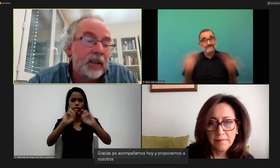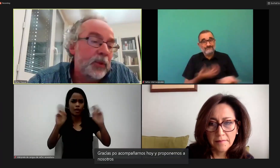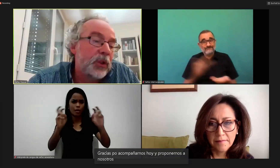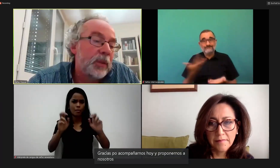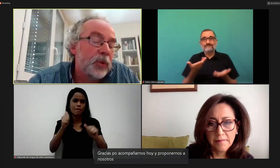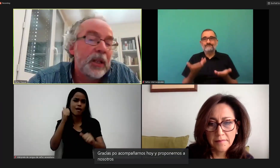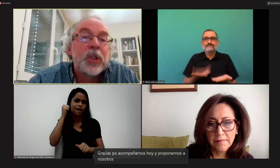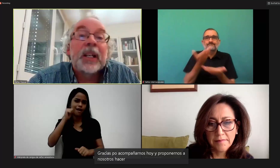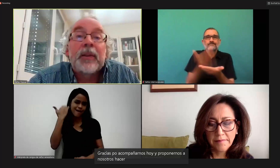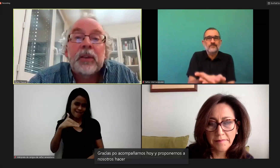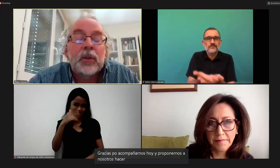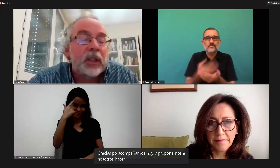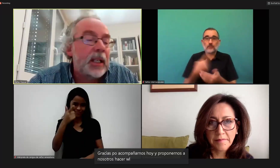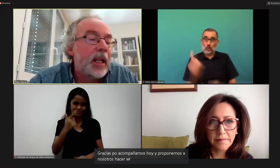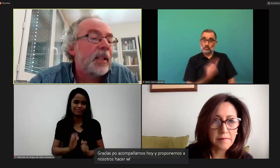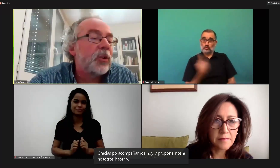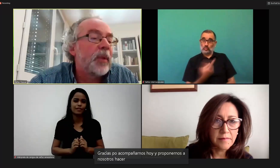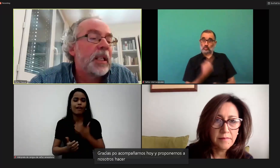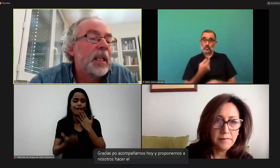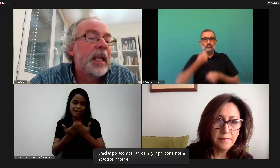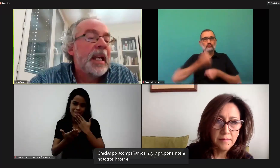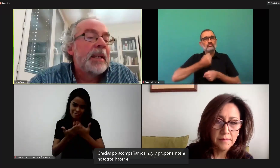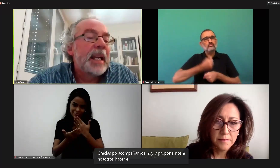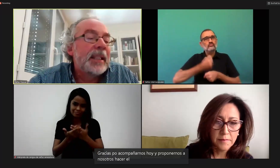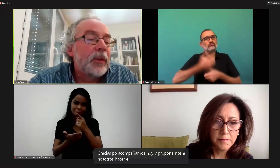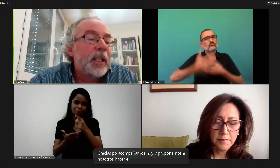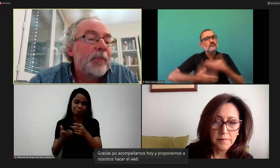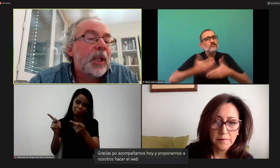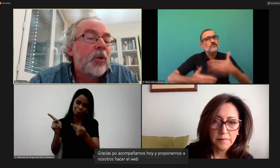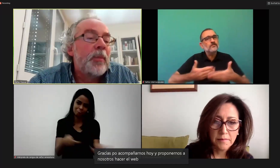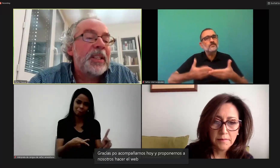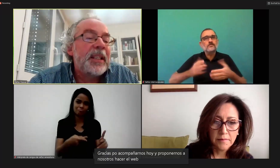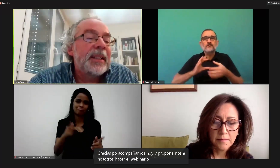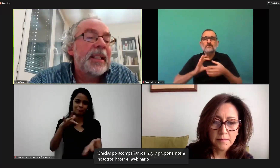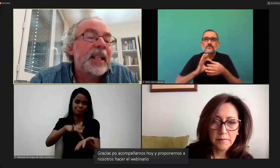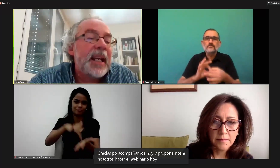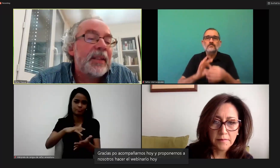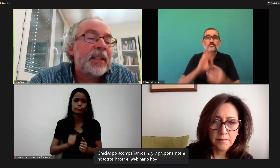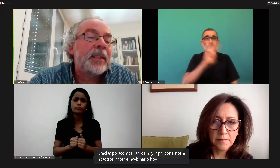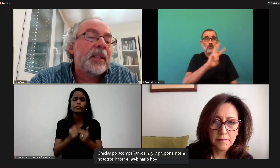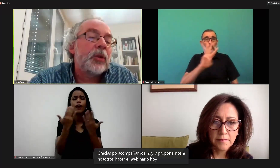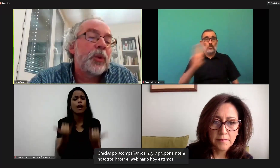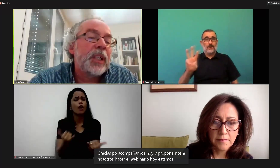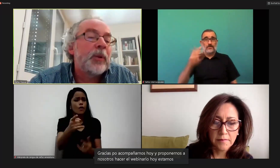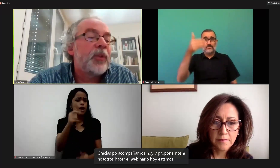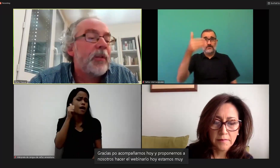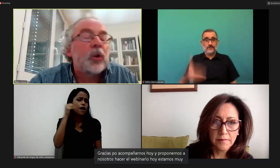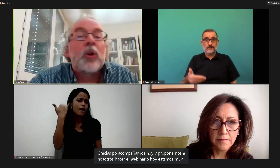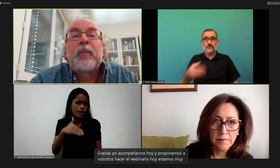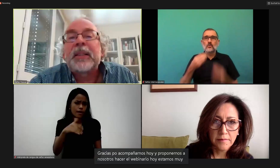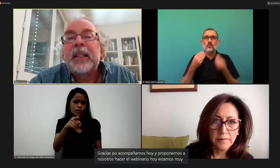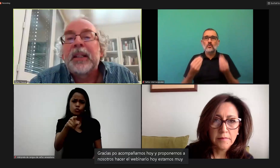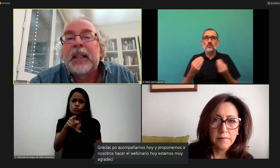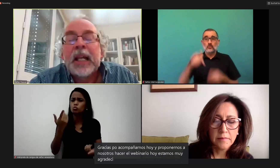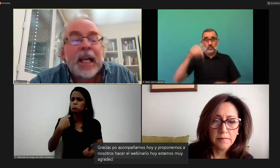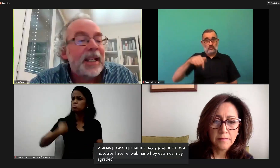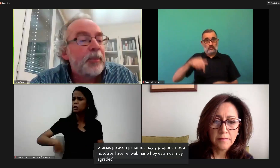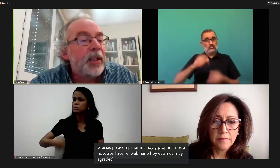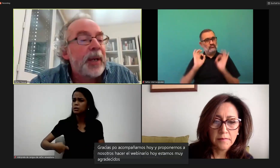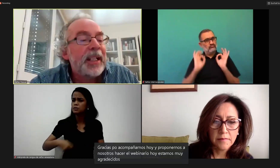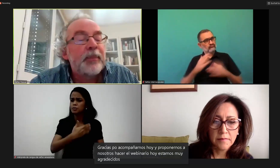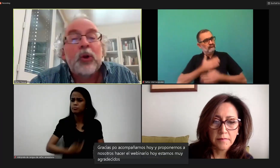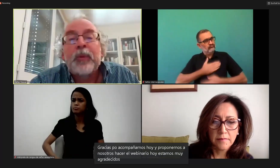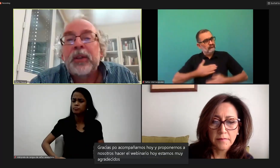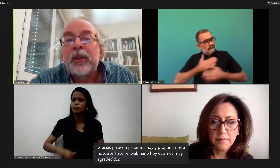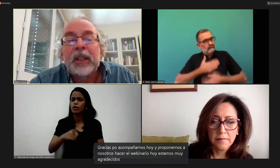OIT estamos muy agradecidos en retomar. Ana Lucía, como presidenta de Riadis, ¿nos podrías, por favor, compartir